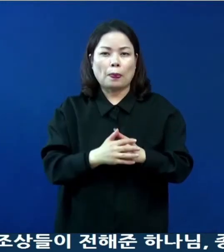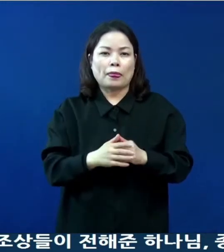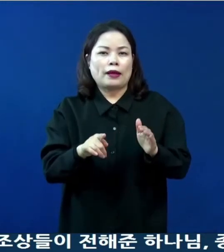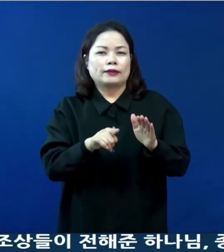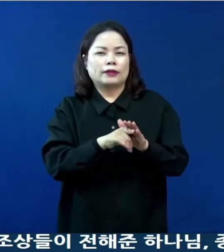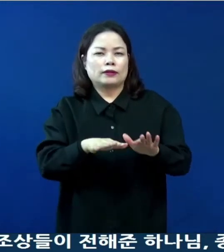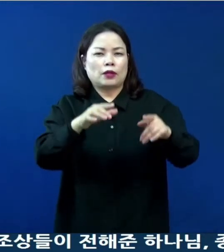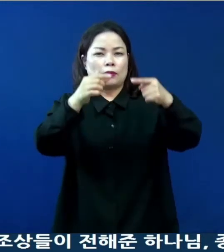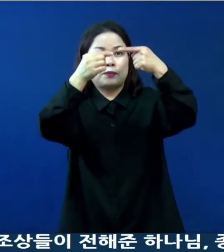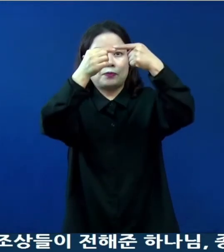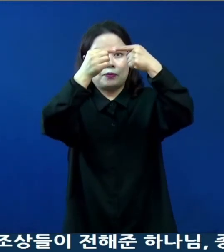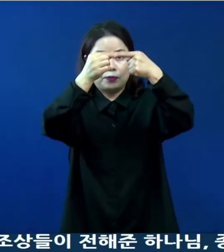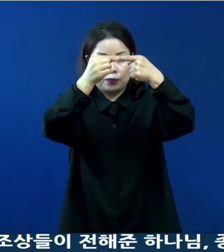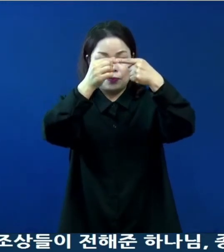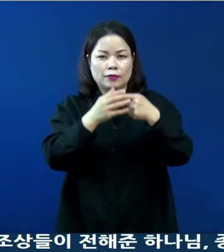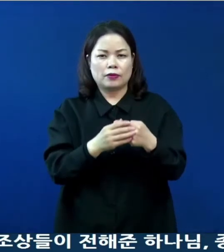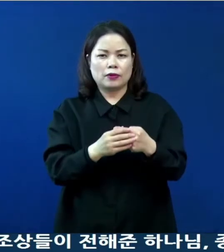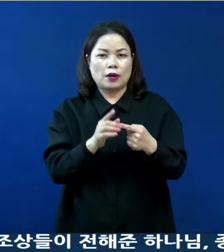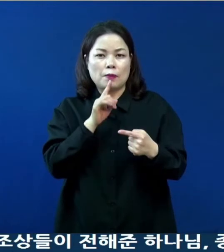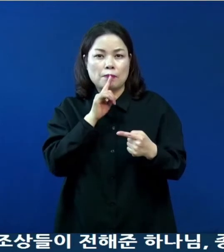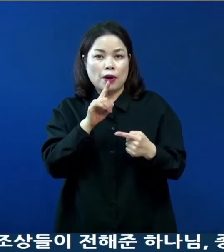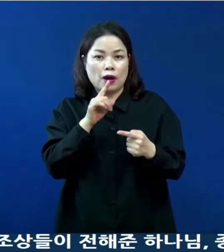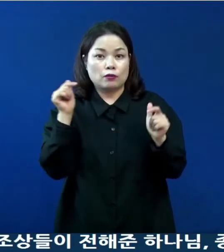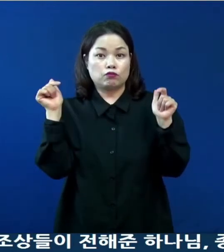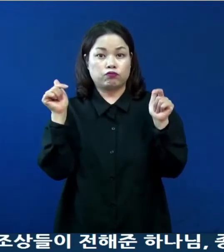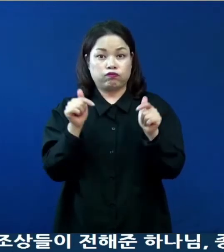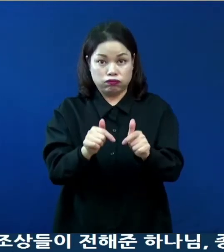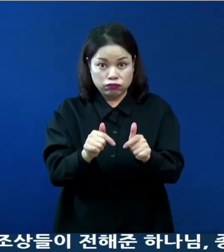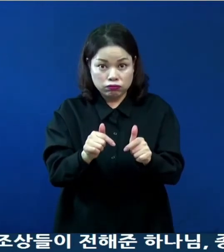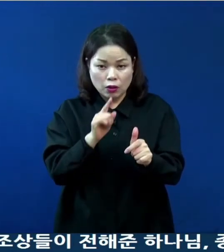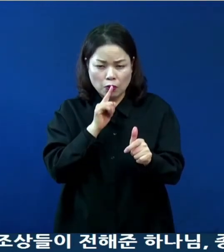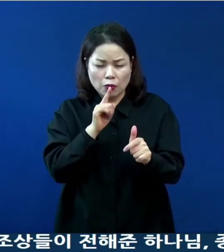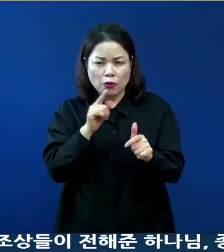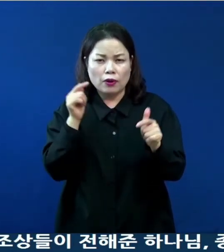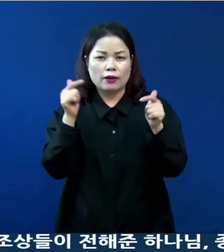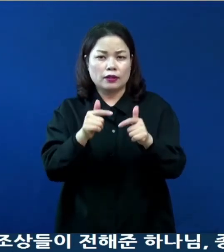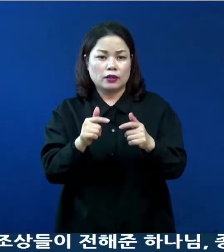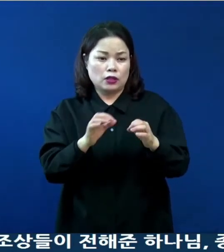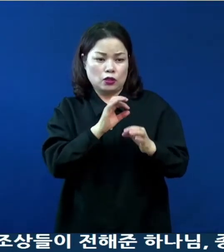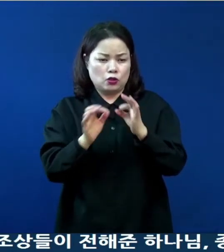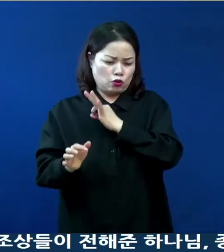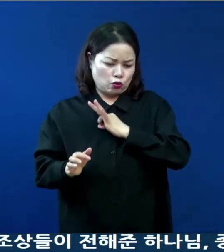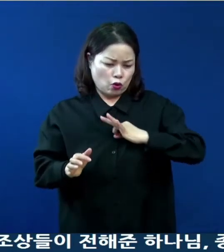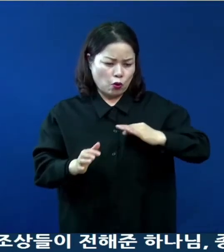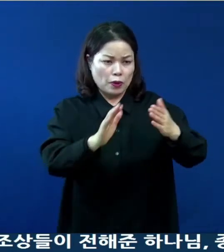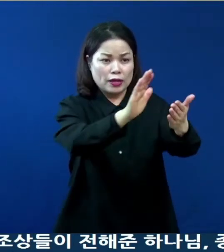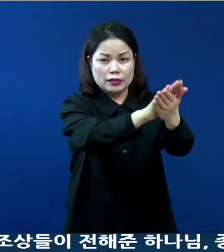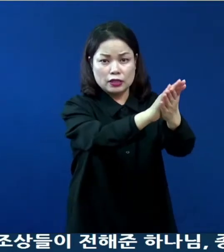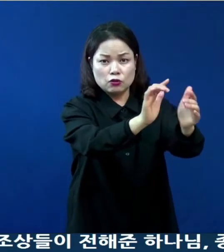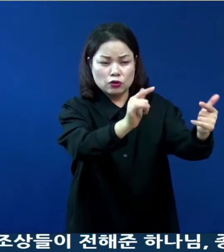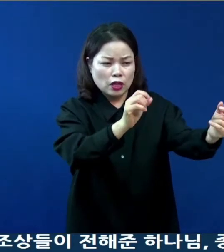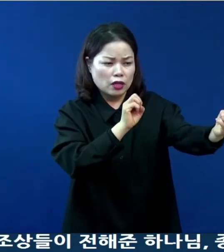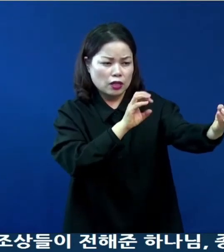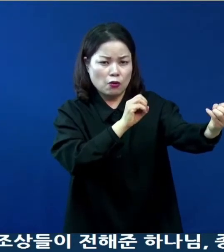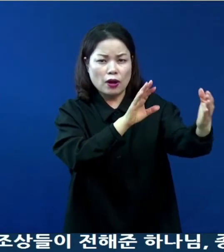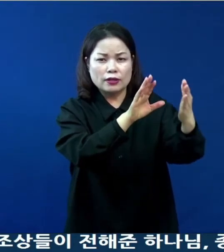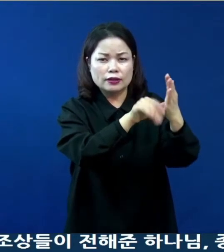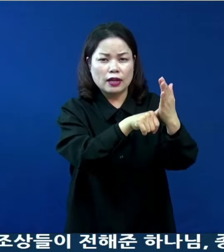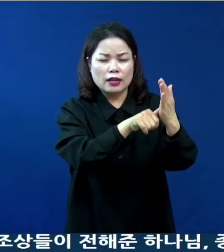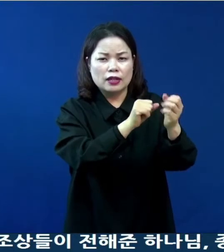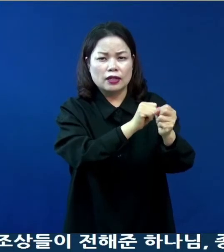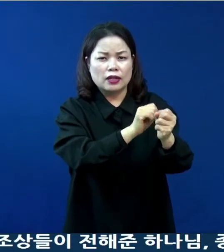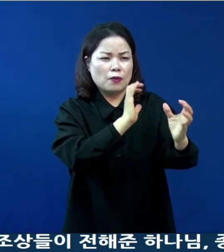성숙의 모습, 첫째는 말수가 줄었다는 거예요. 욥의 친구들과 대화를 할 때